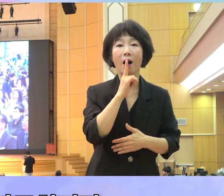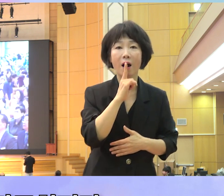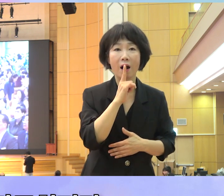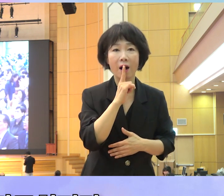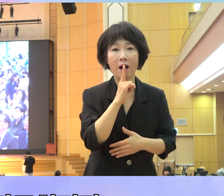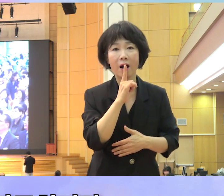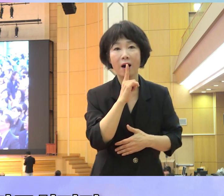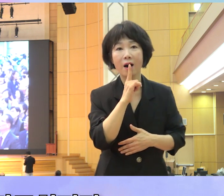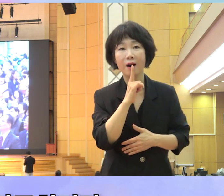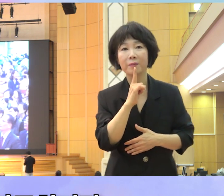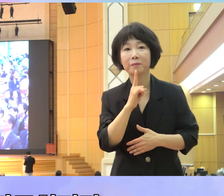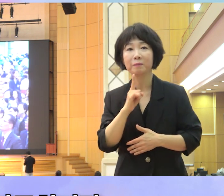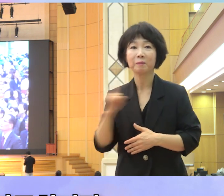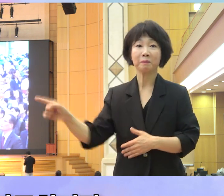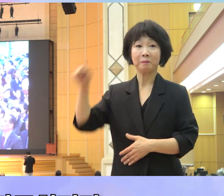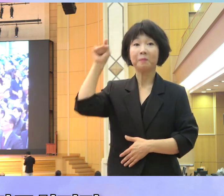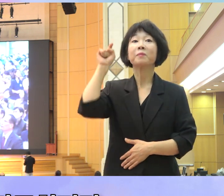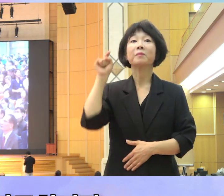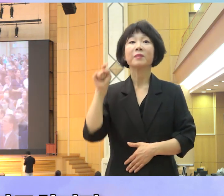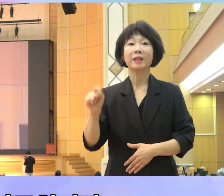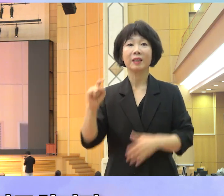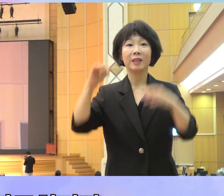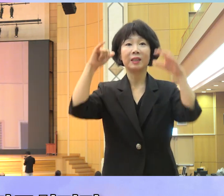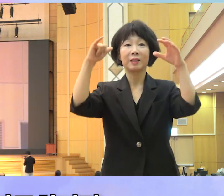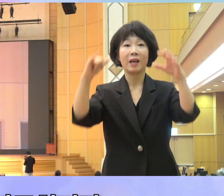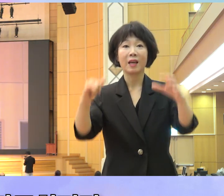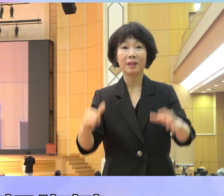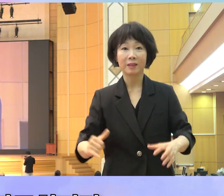되심이라. 다시 한번 이